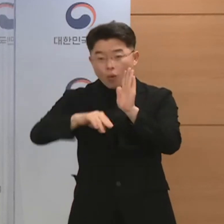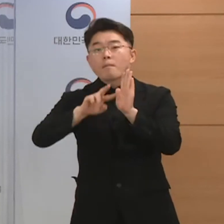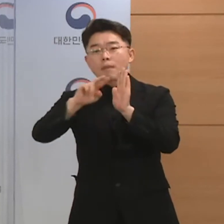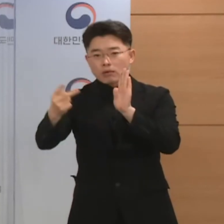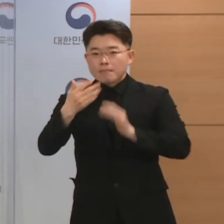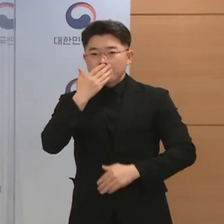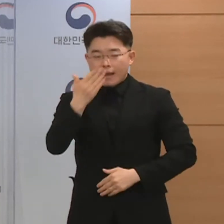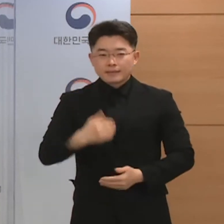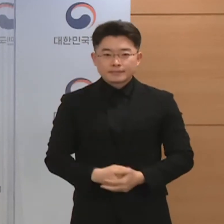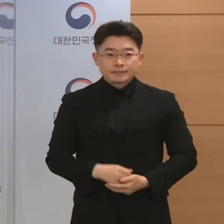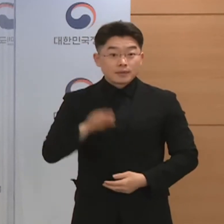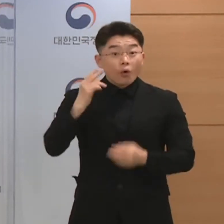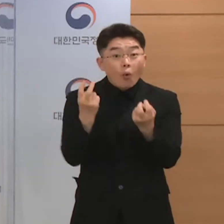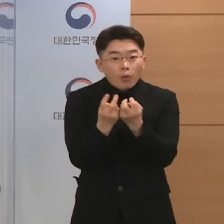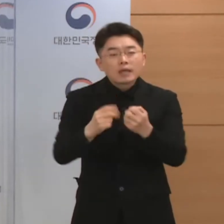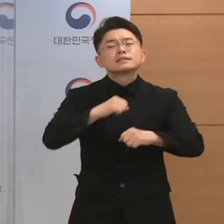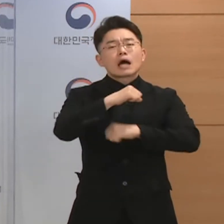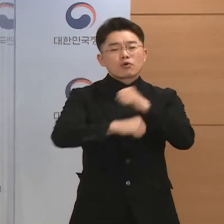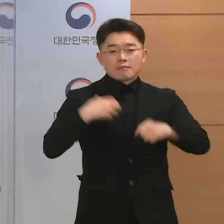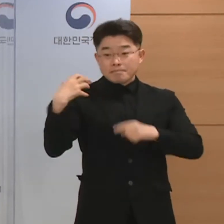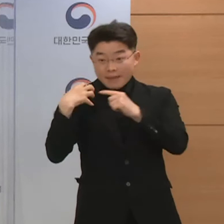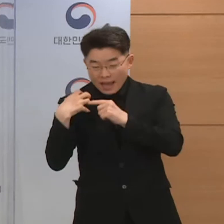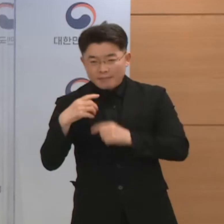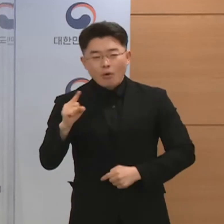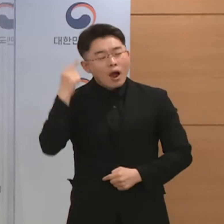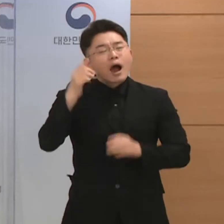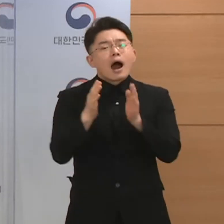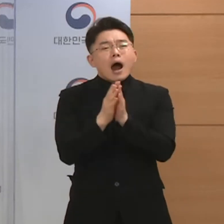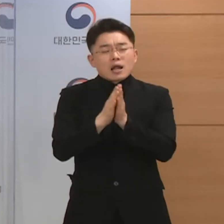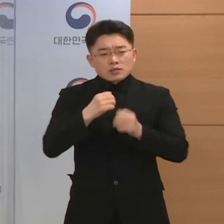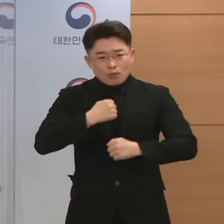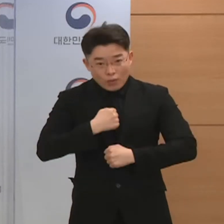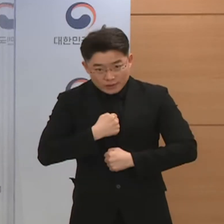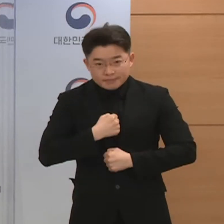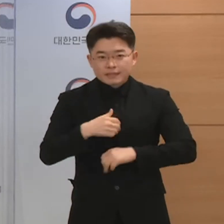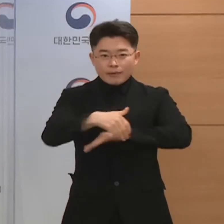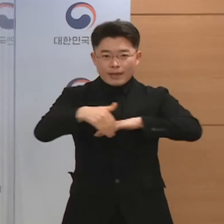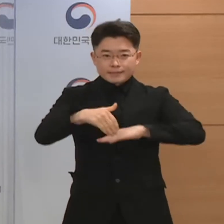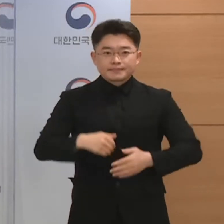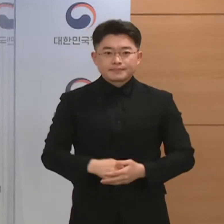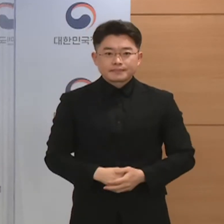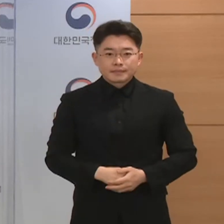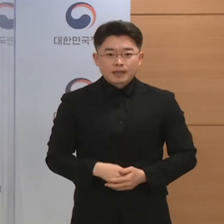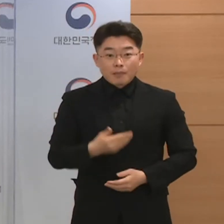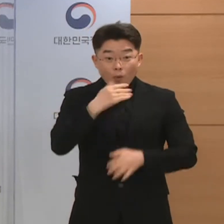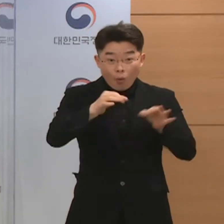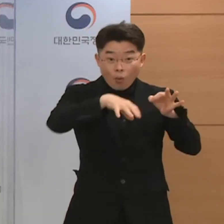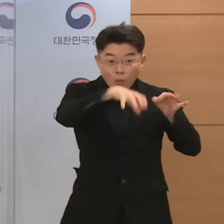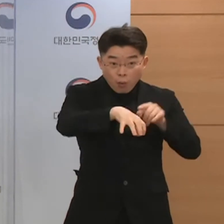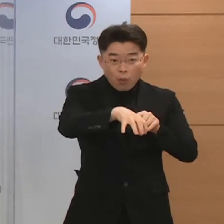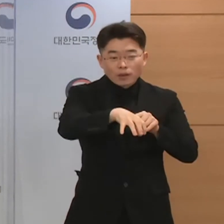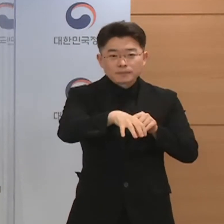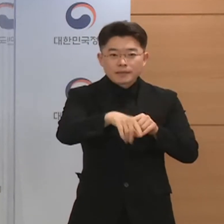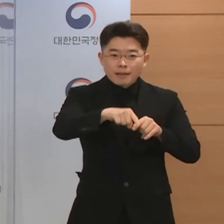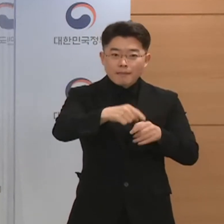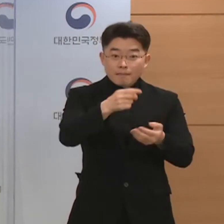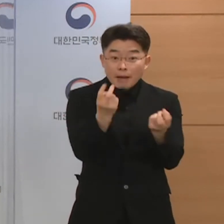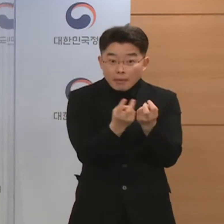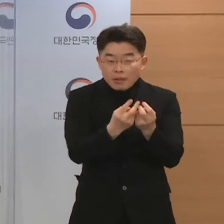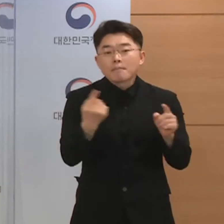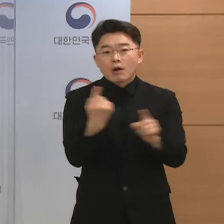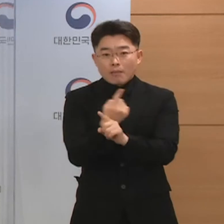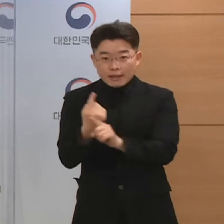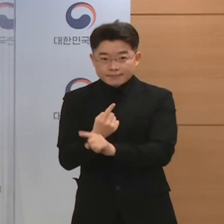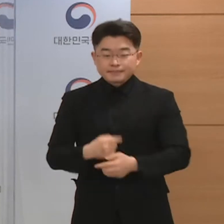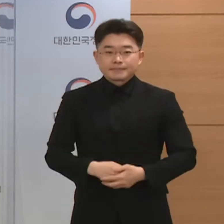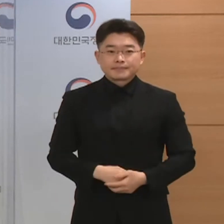자율과 책임의 원칙에 따라 현행 체계보다 생업시설의 제한을 최소화한 새로운